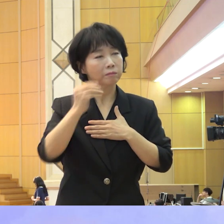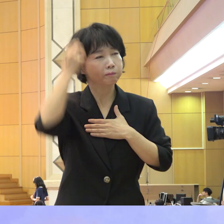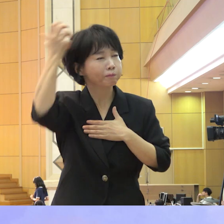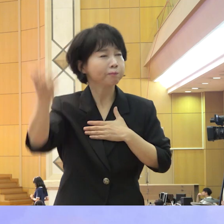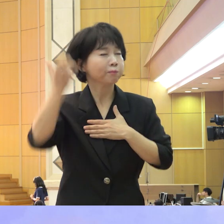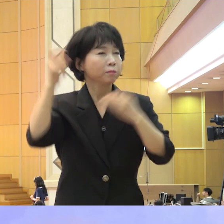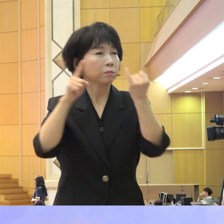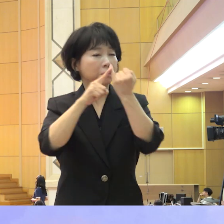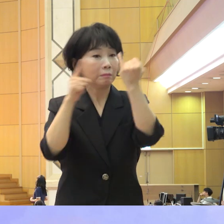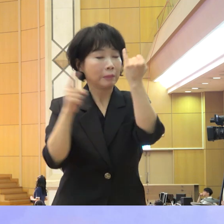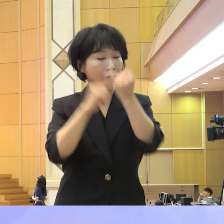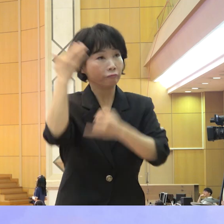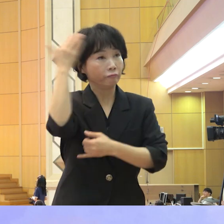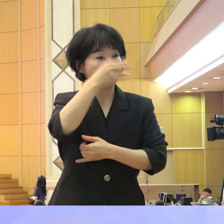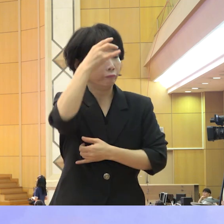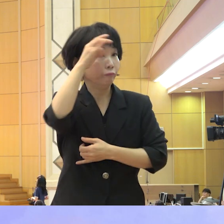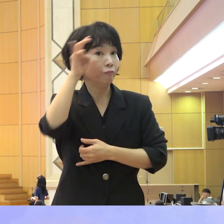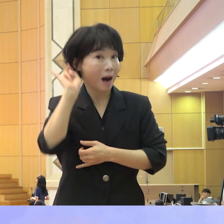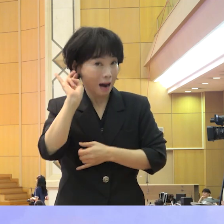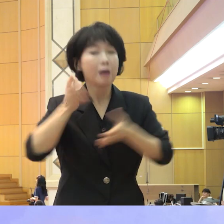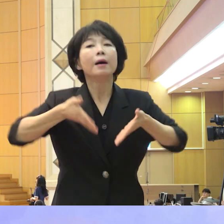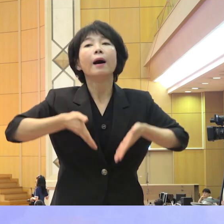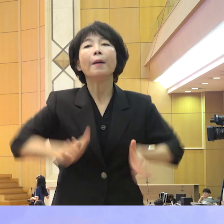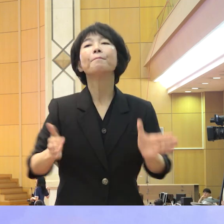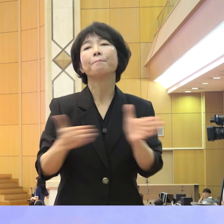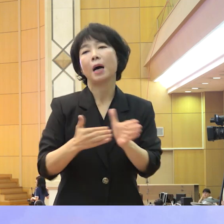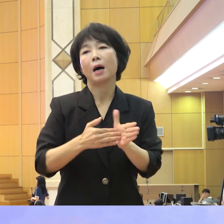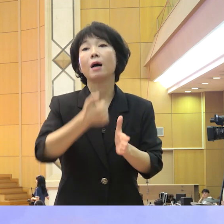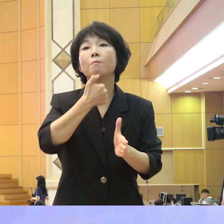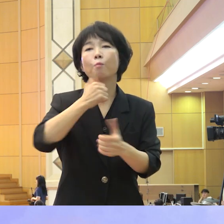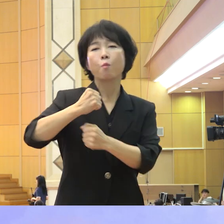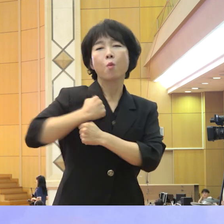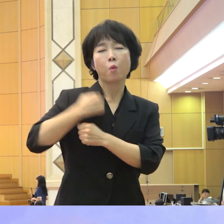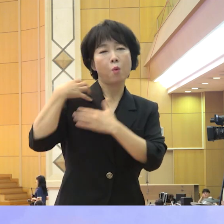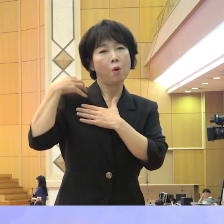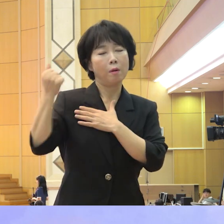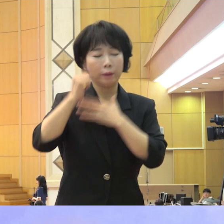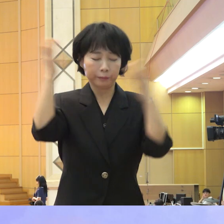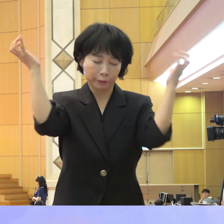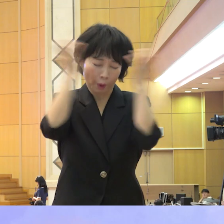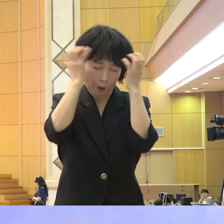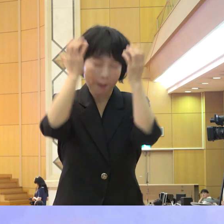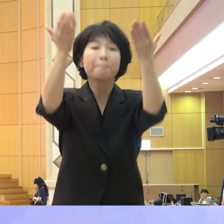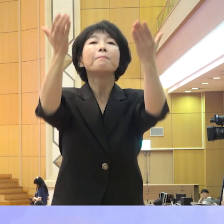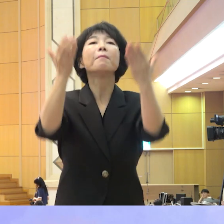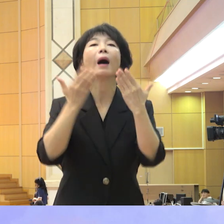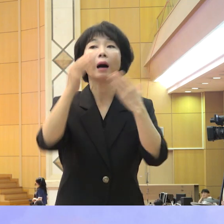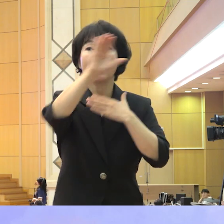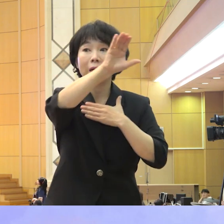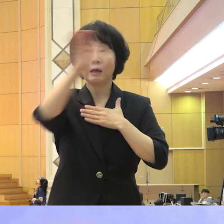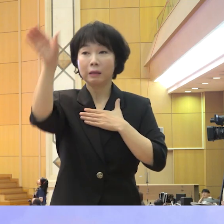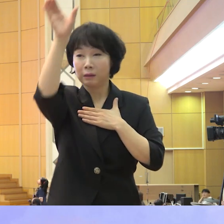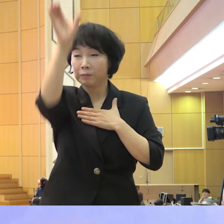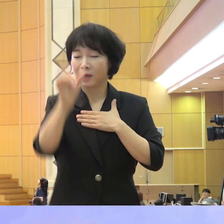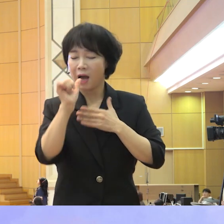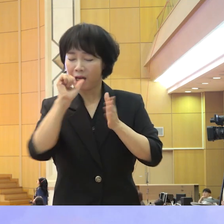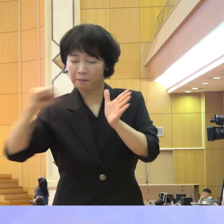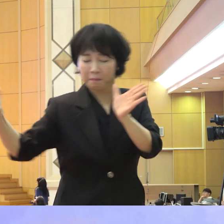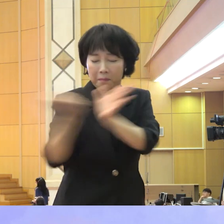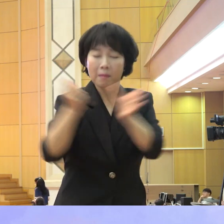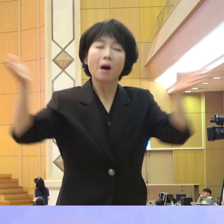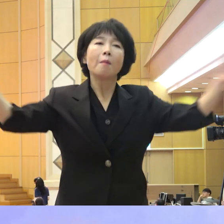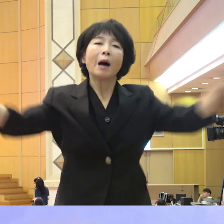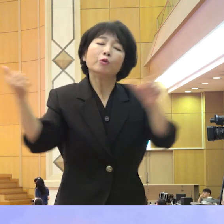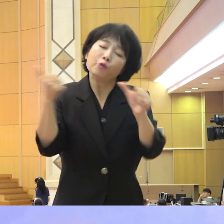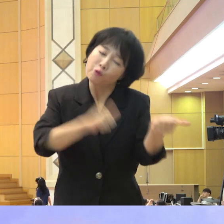이는 성령으로 잉태하사 동정녀 마리아에게 나시고 본디오 빌라도에게 고난을 받으사 십자가에